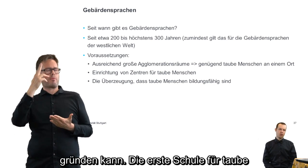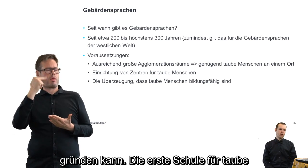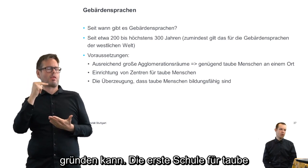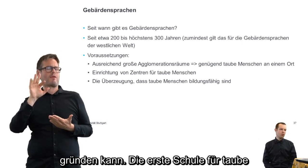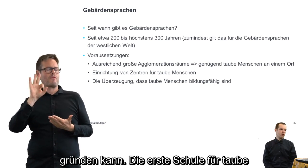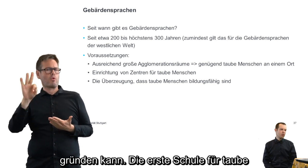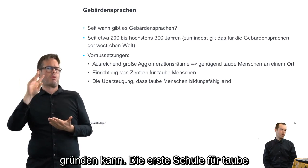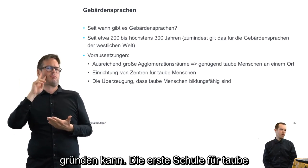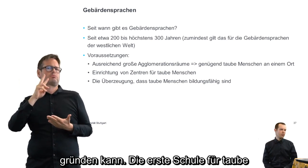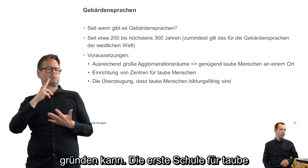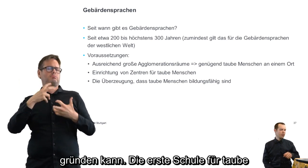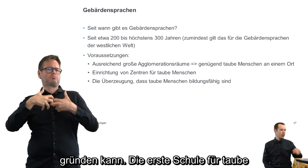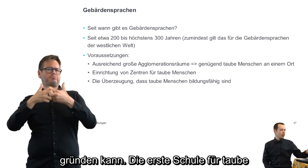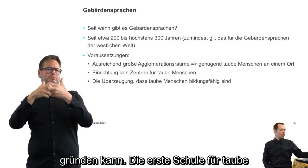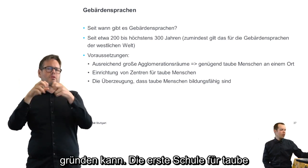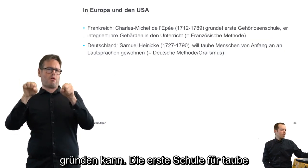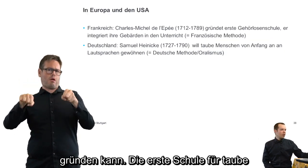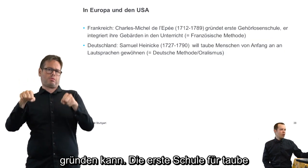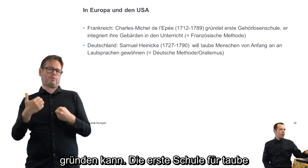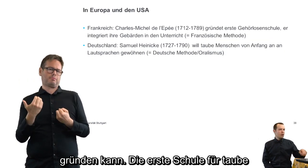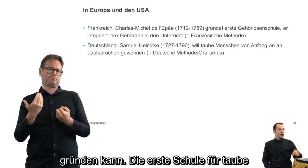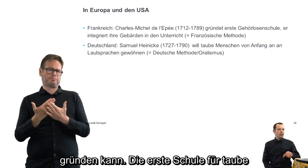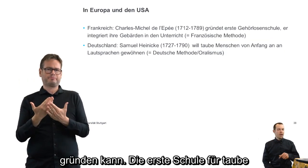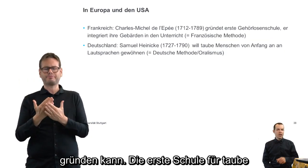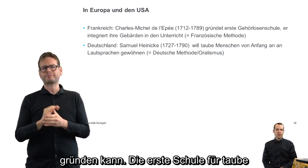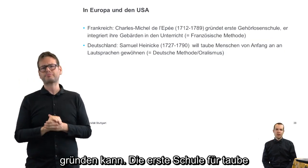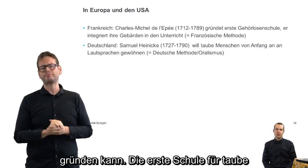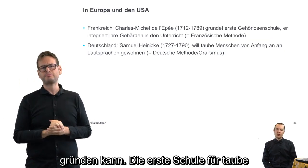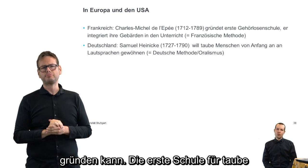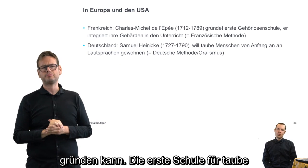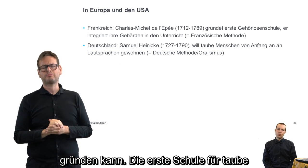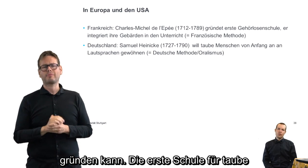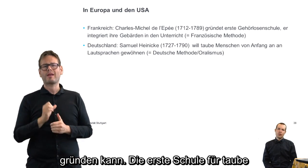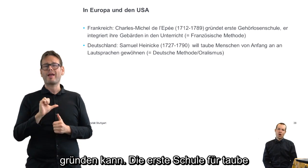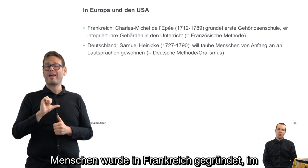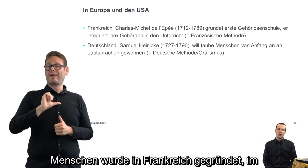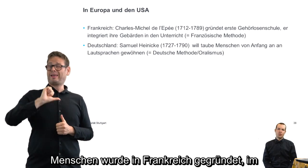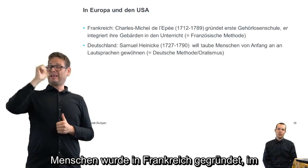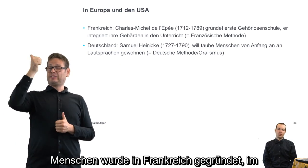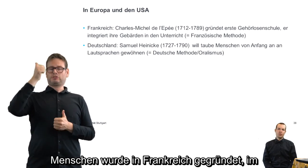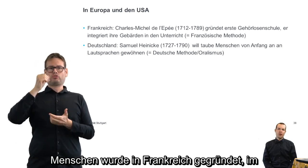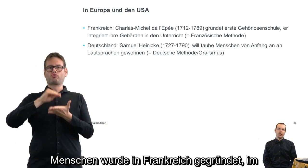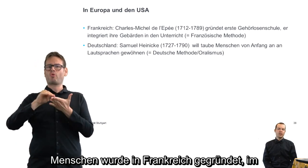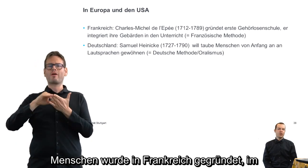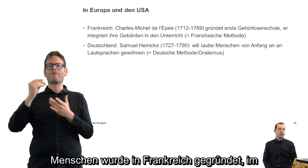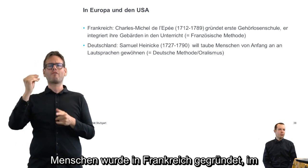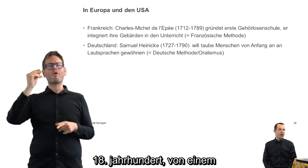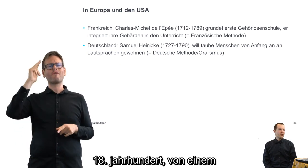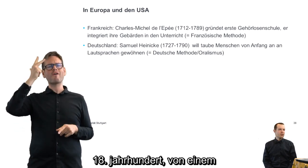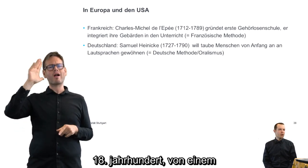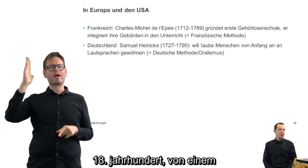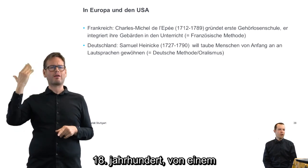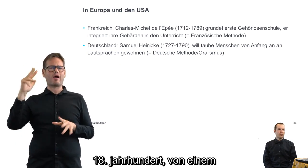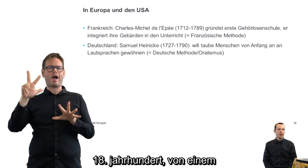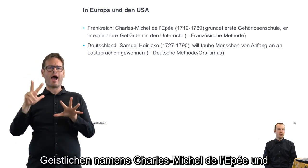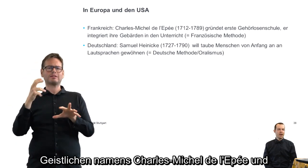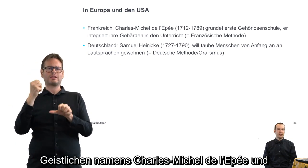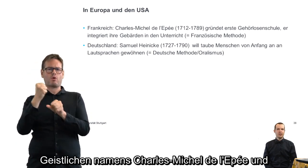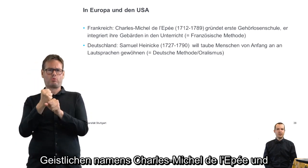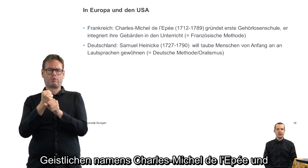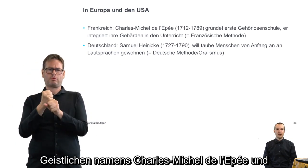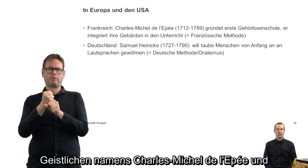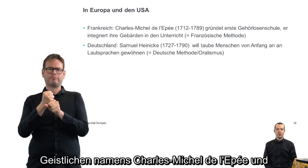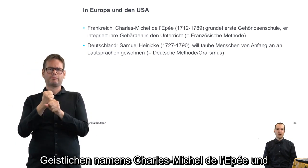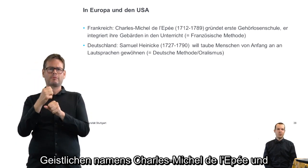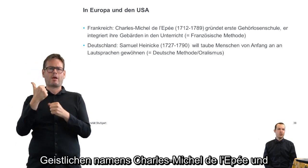taube Menschen gründen kann. Die erste Schule für taube Menschen wurde in Frankreich gegründet im 18. Jahrhundert von einem